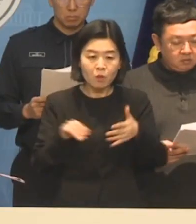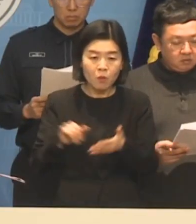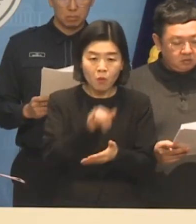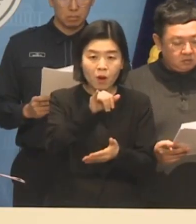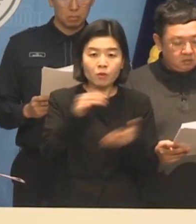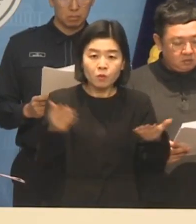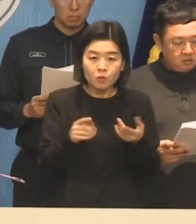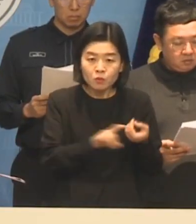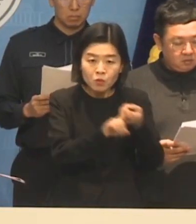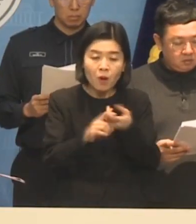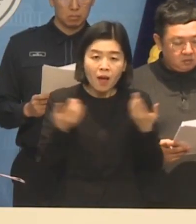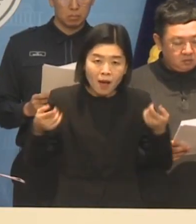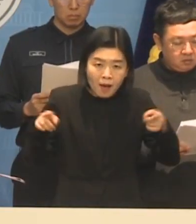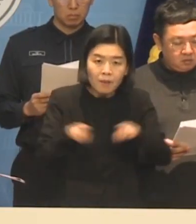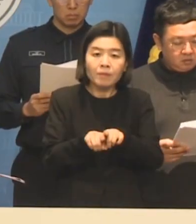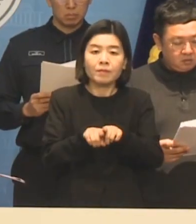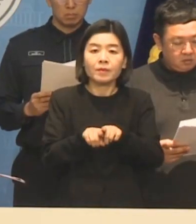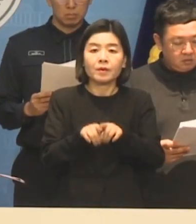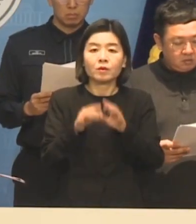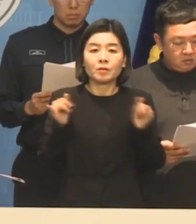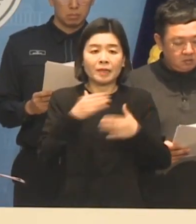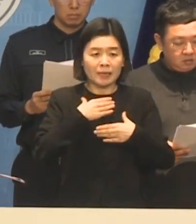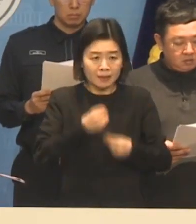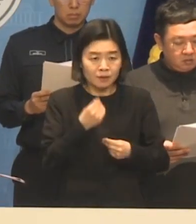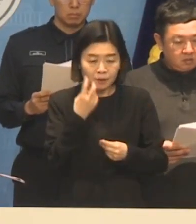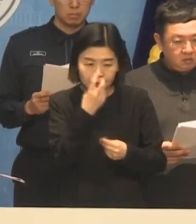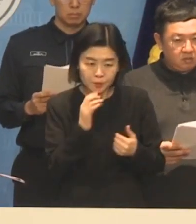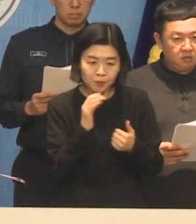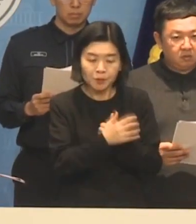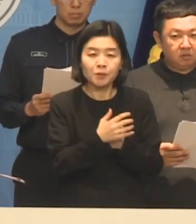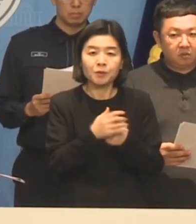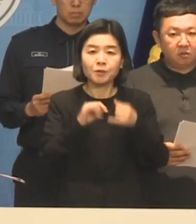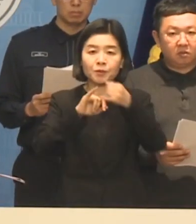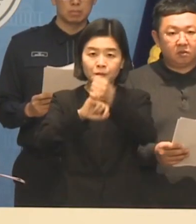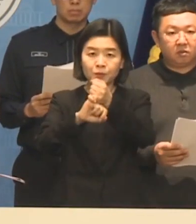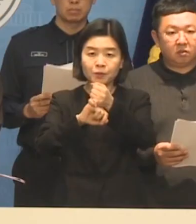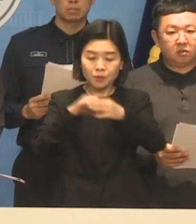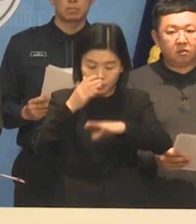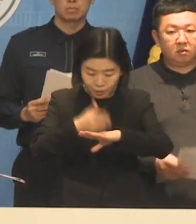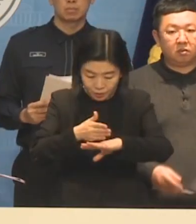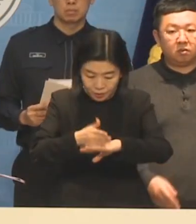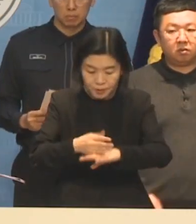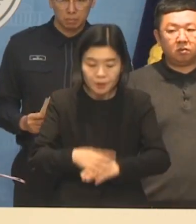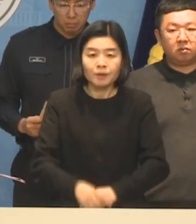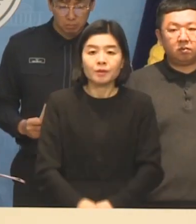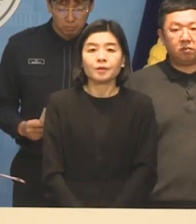노동자와 함께 끝까지 국민의 안전을 지켜낼 것입니다. 감사합니다.